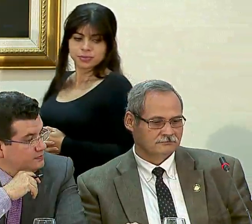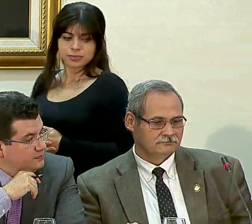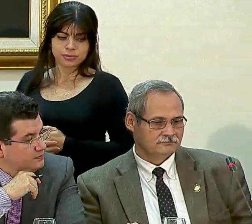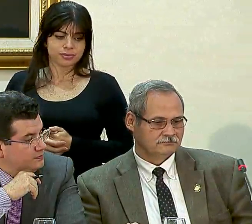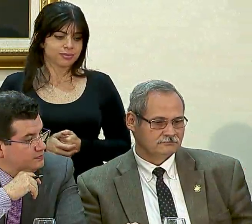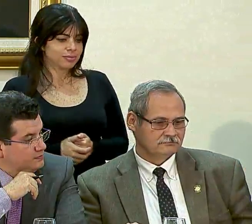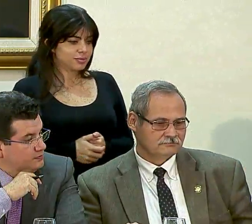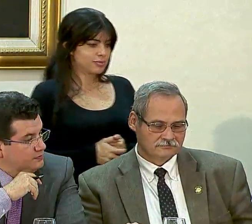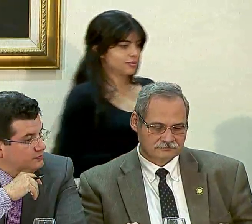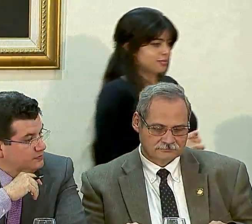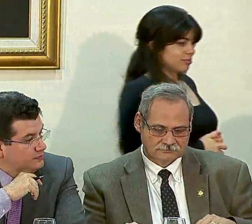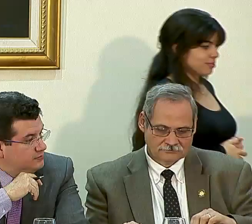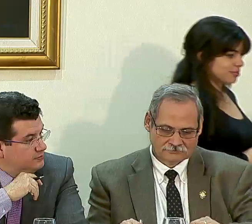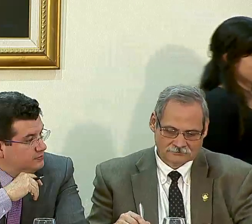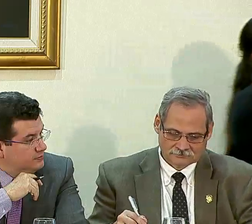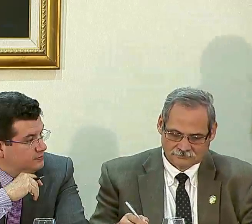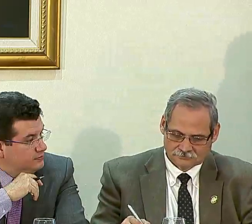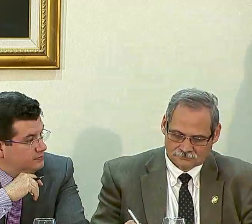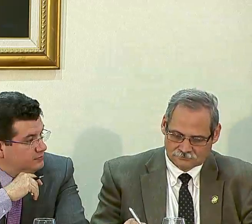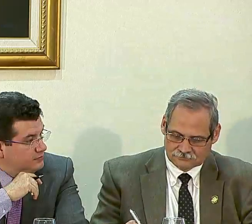Señor viceministro de Hacienda.